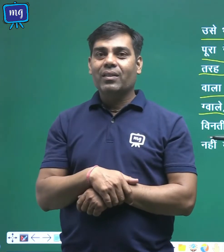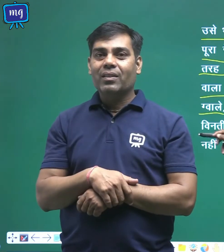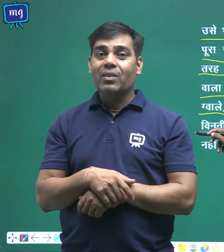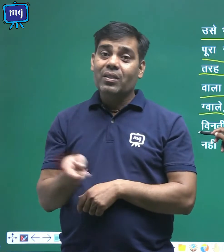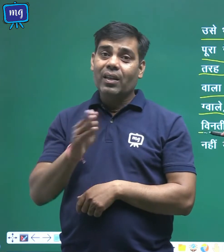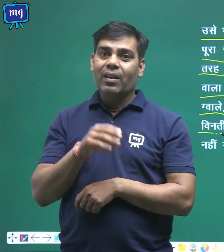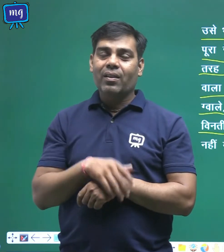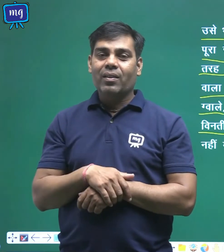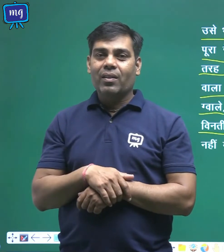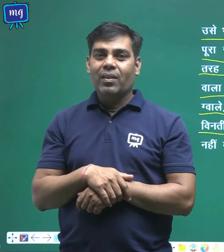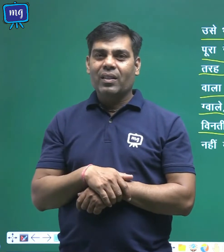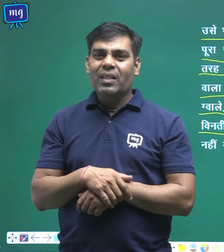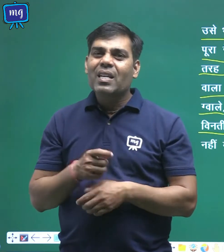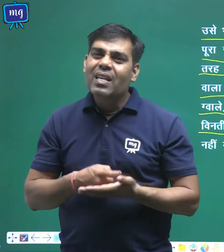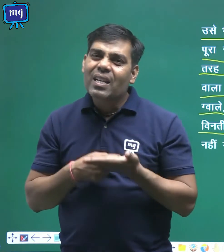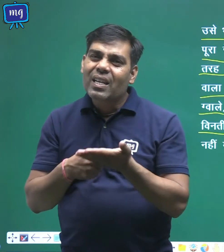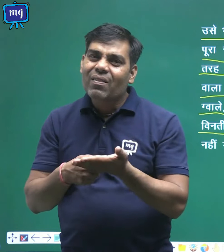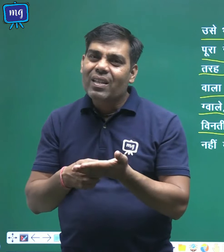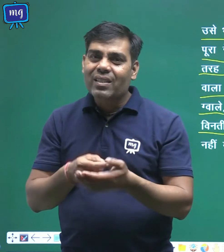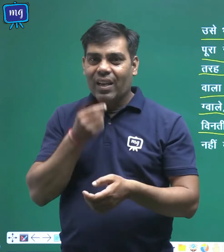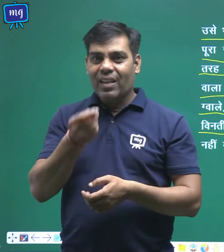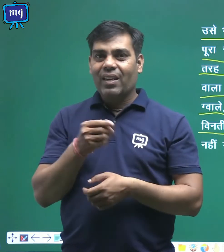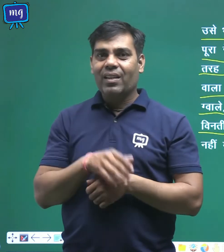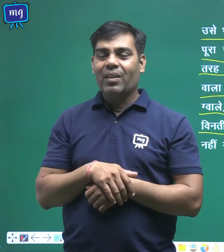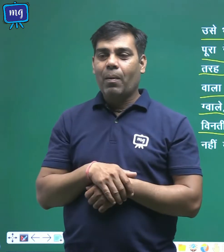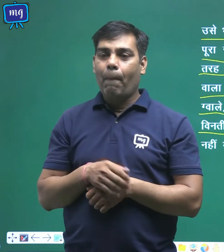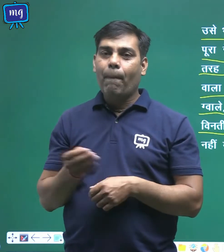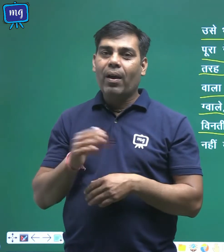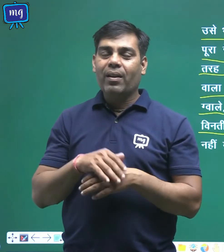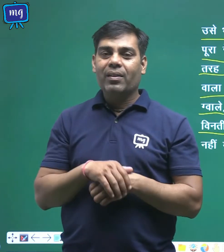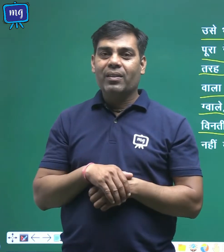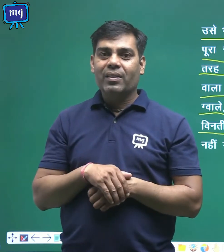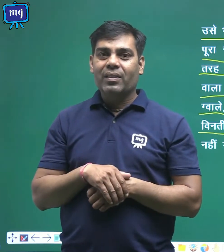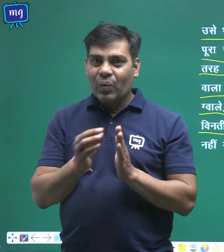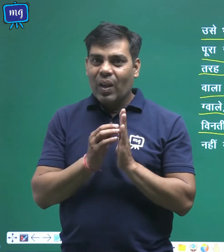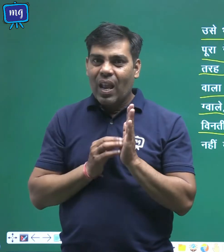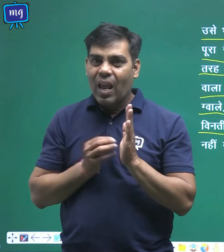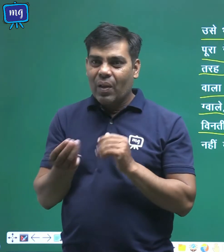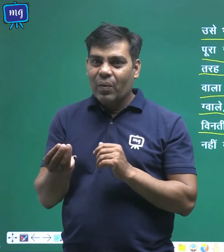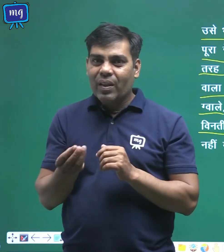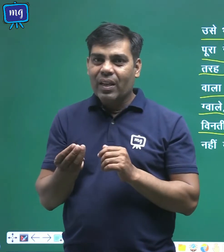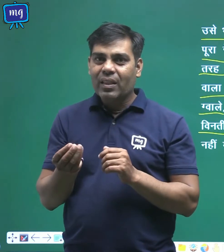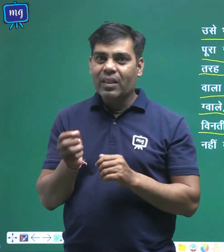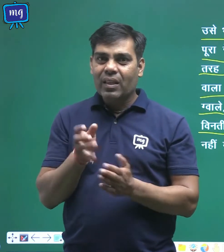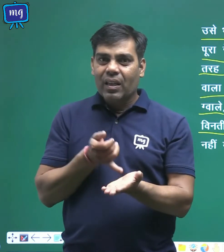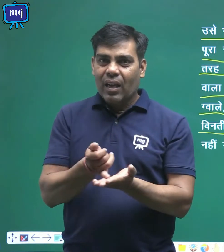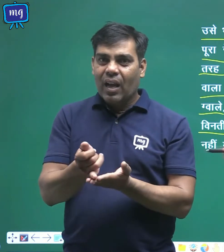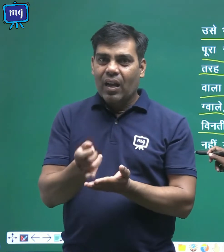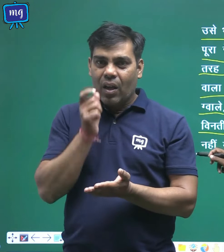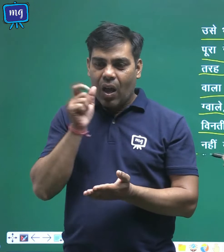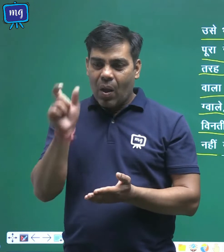से विनती की, पर लोभी खेत का मालिक